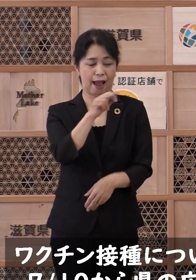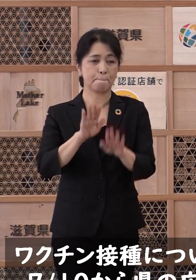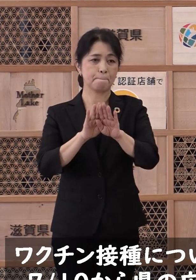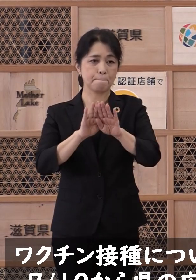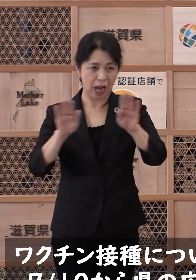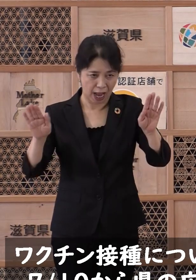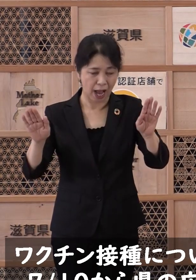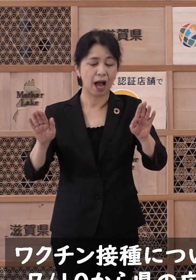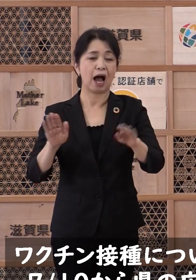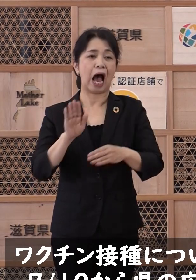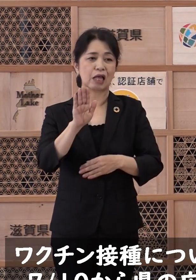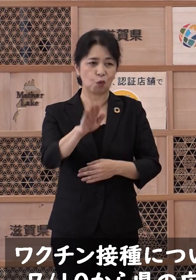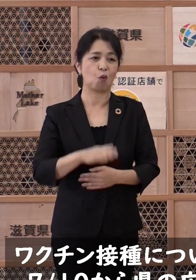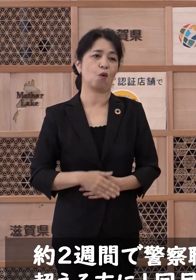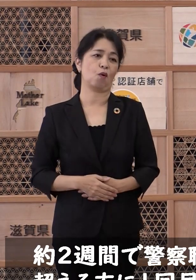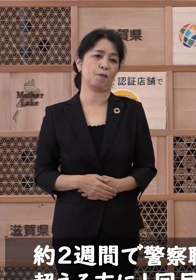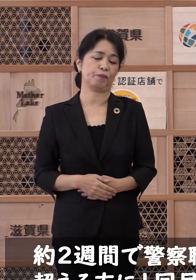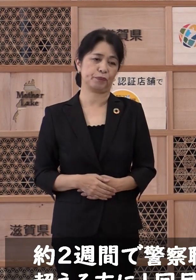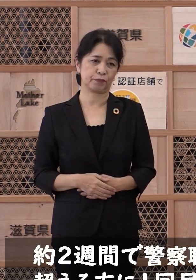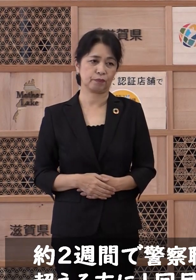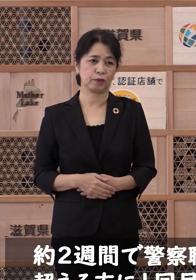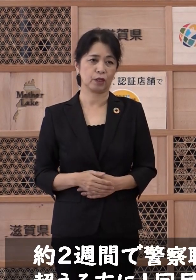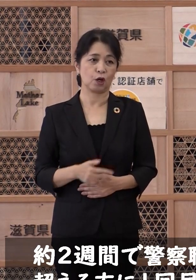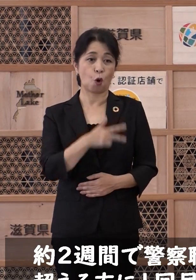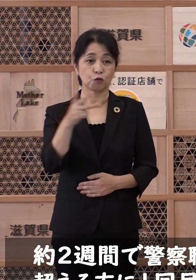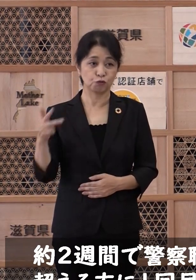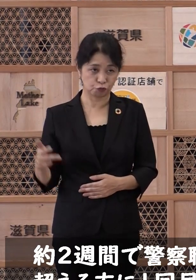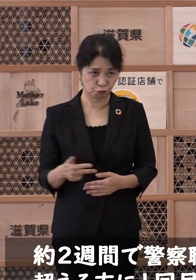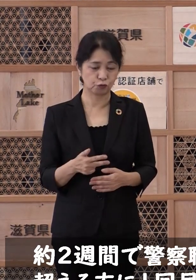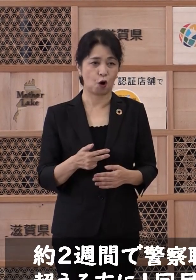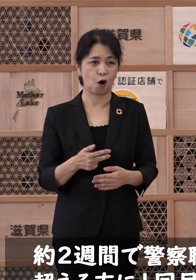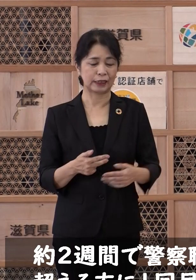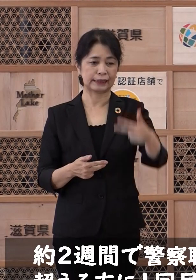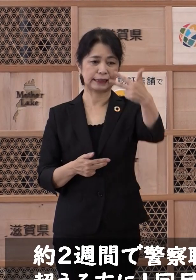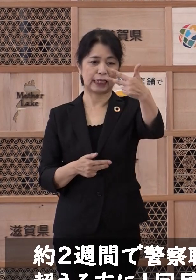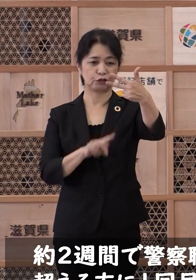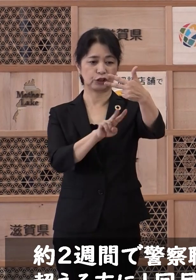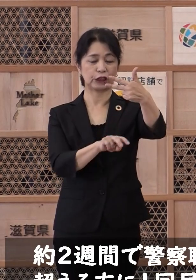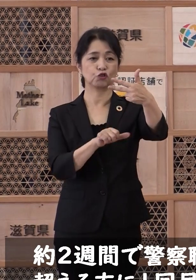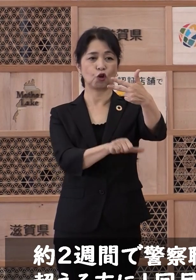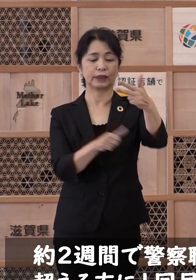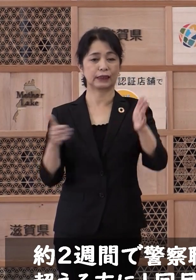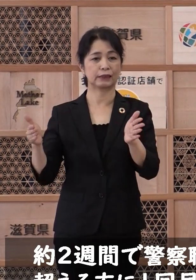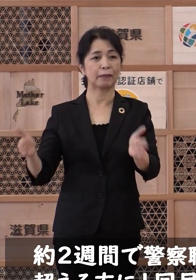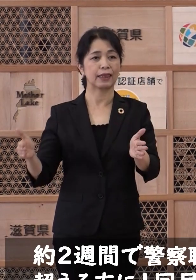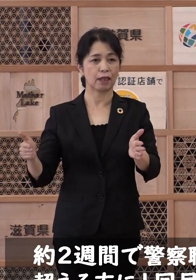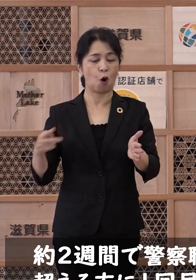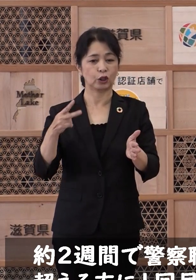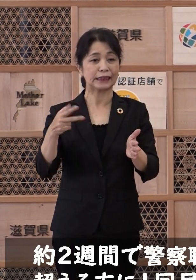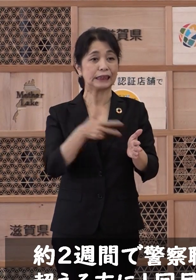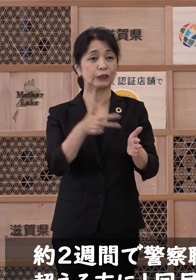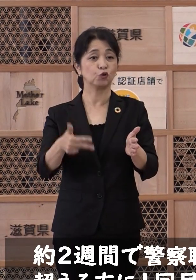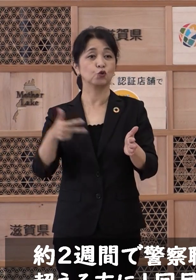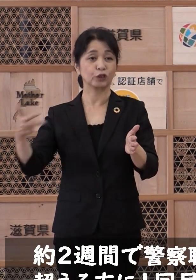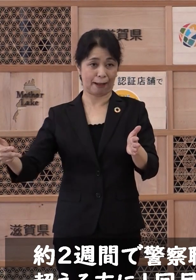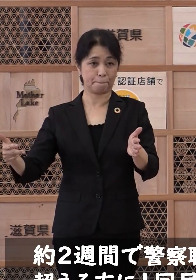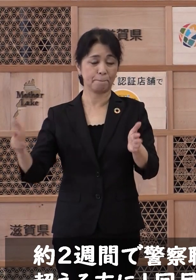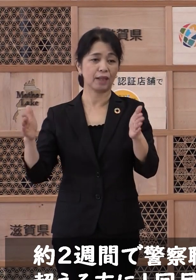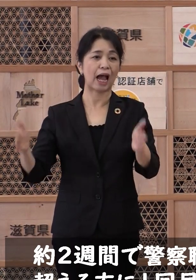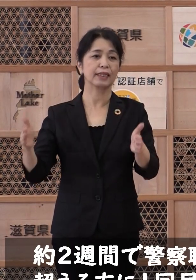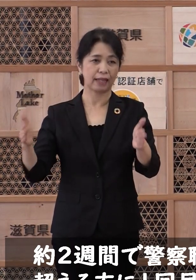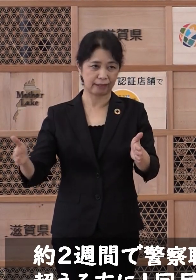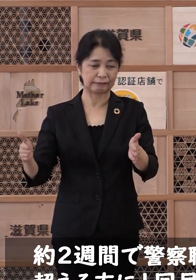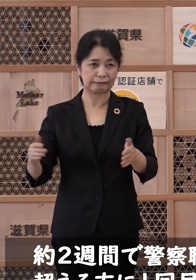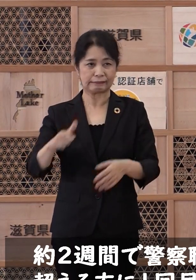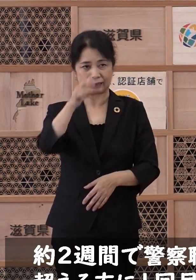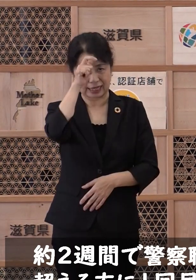ただいて以降ですね、今週の日曜日の7月25日までの約2週間で、